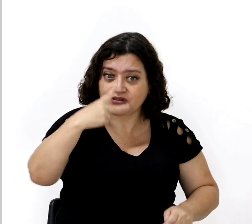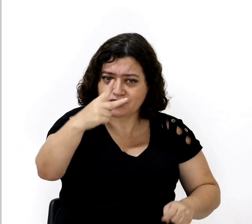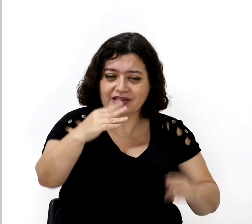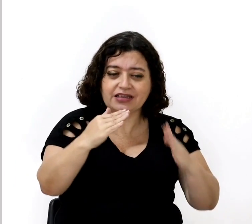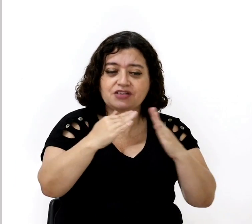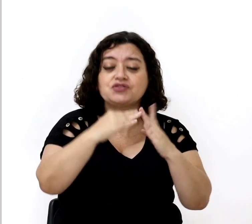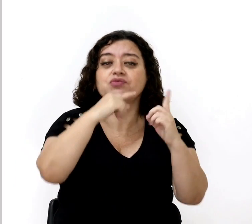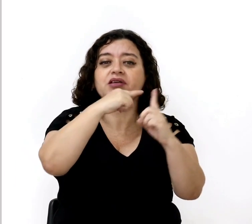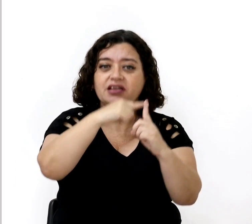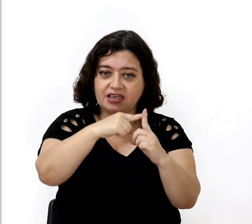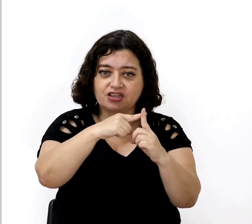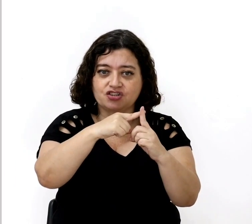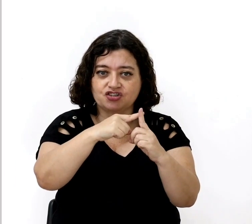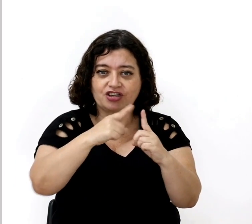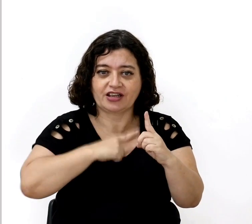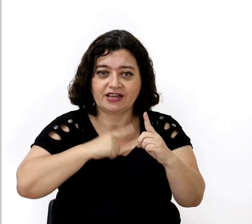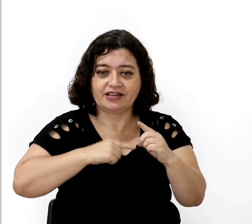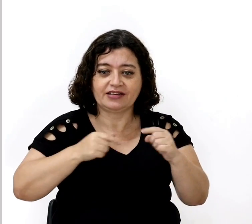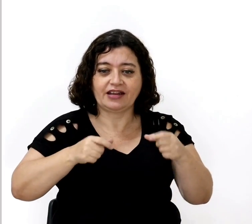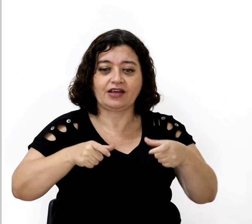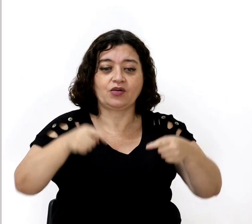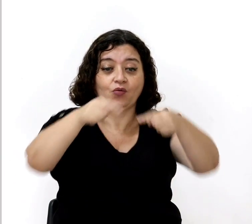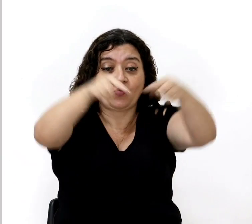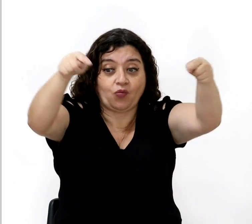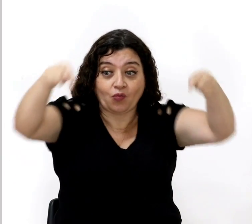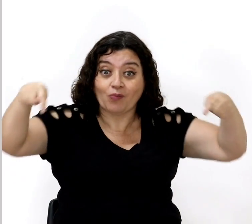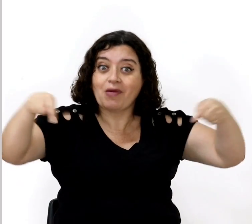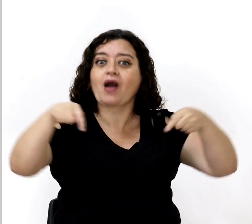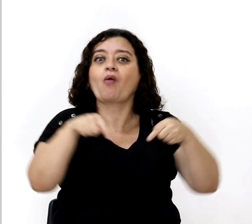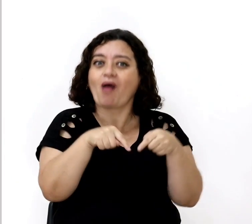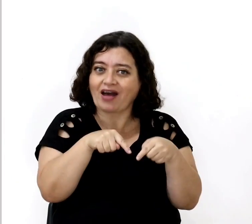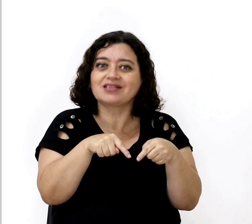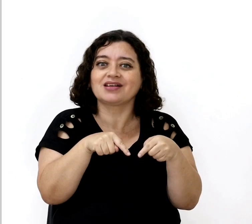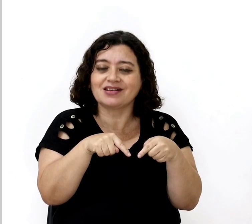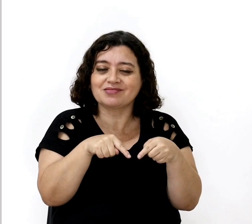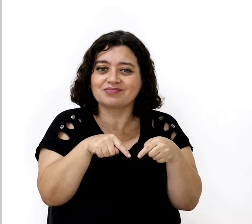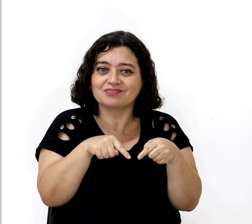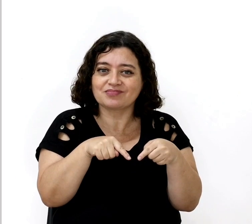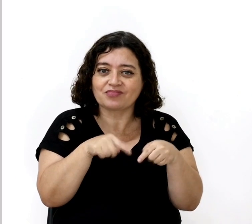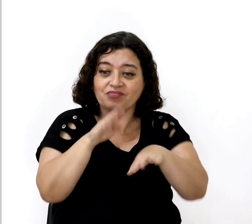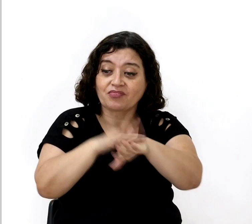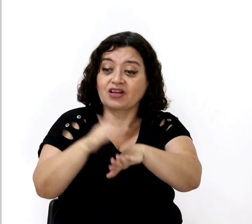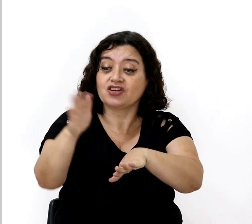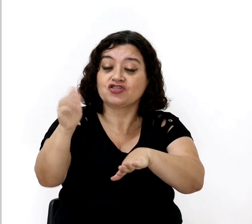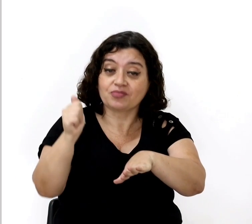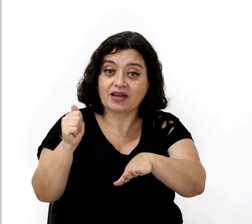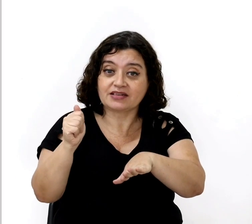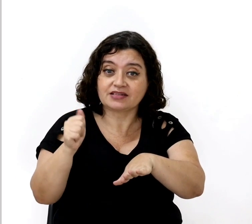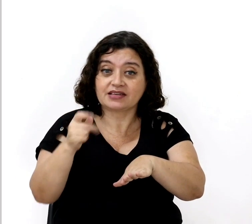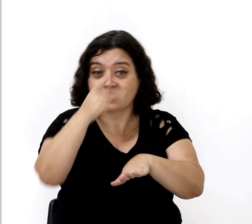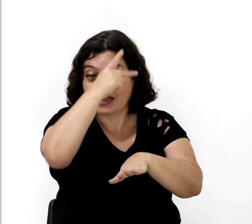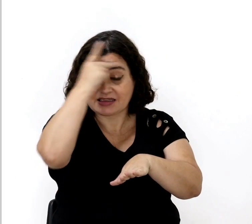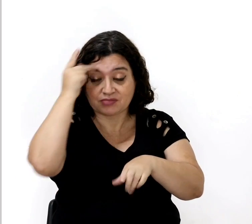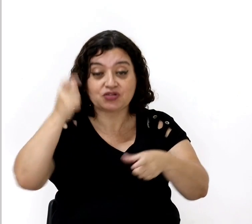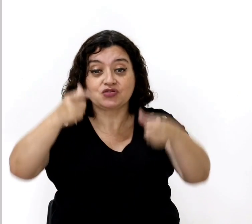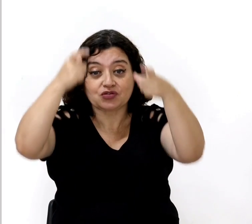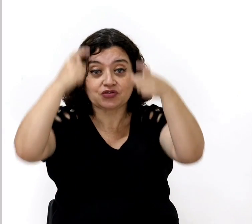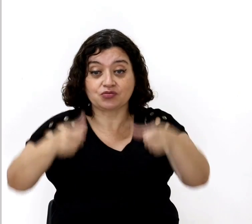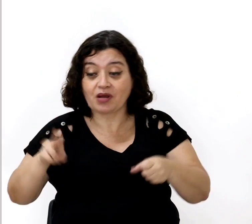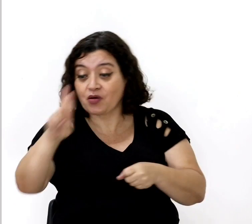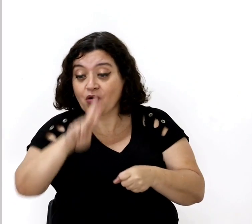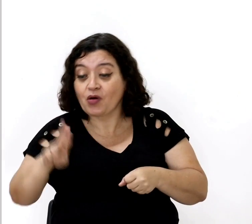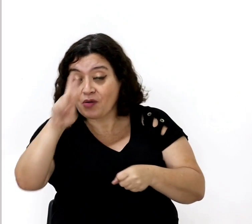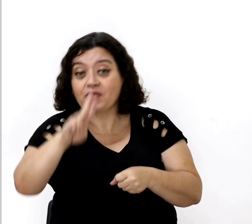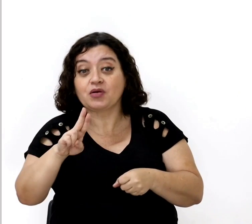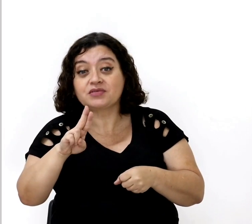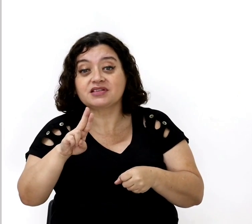da sua igreja, você tivesse uma quadra poliesportiva, você convidasse as pessoas do bairro para usar